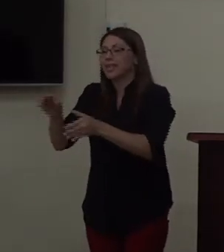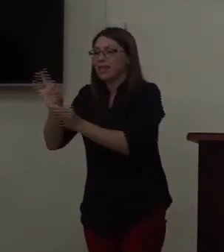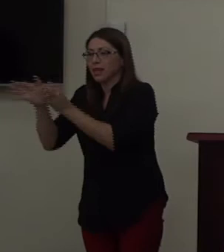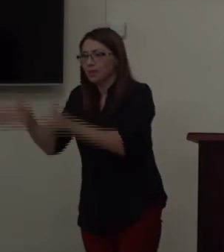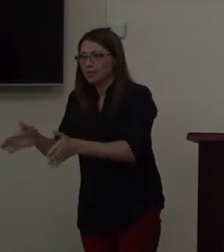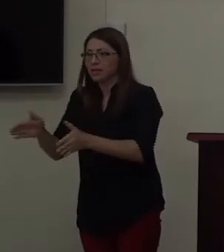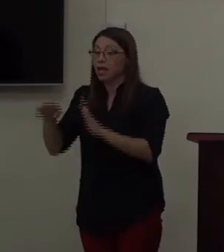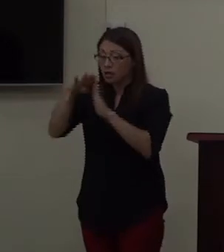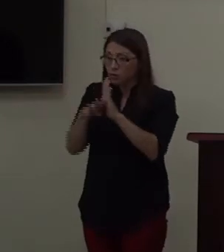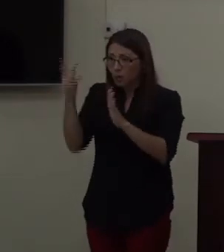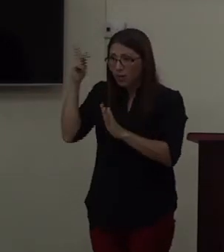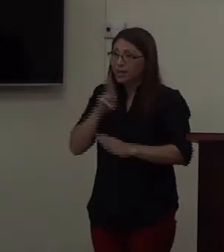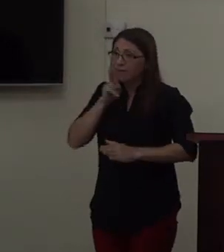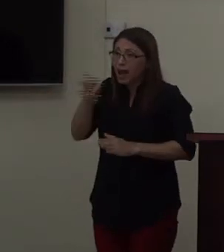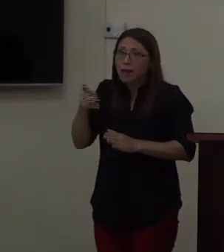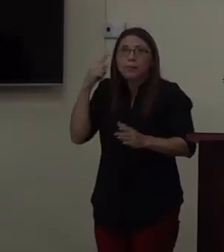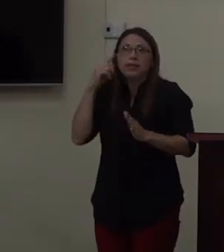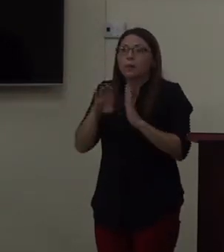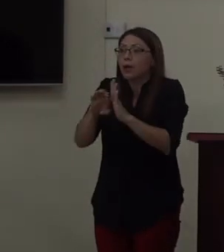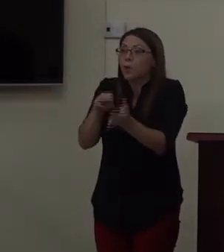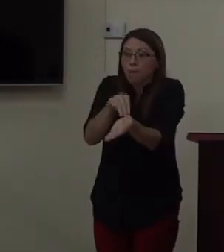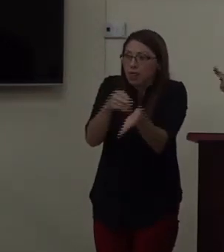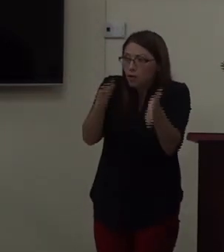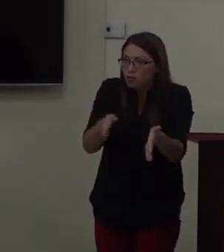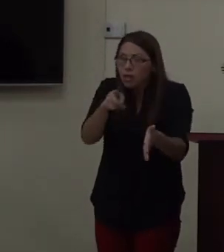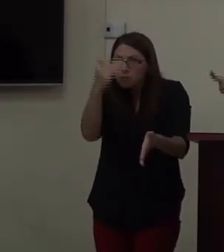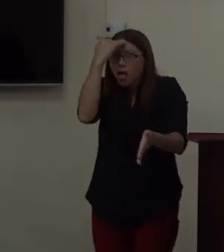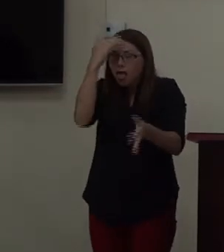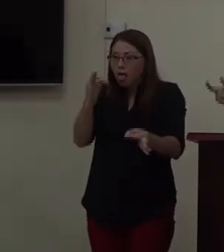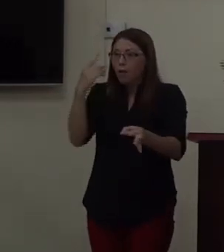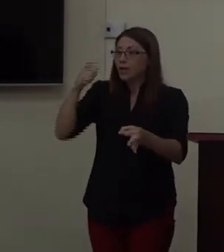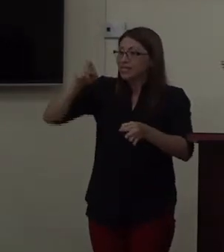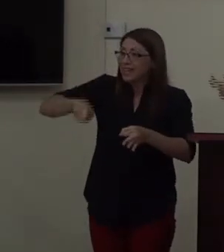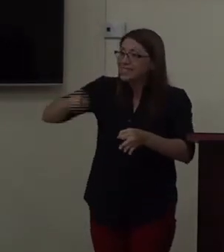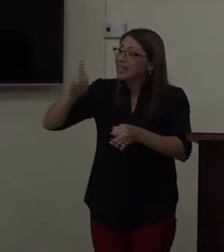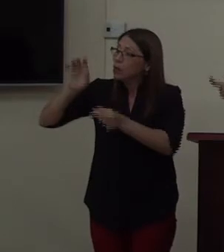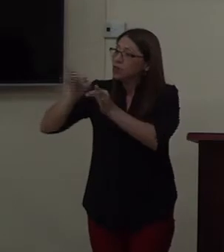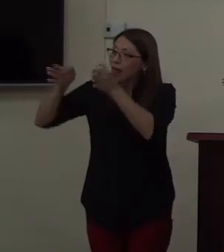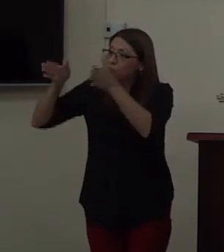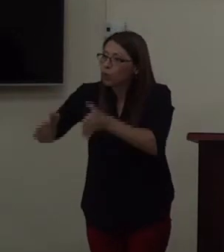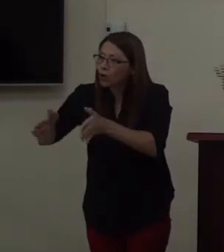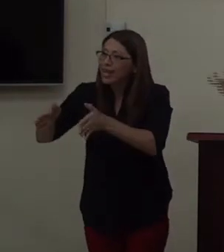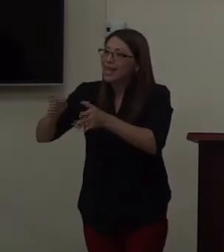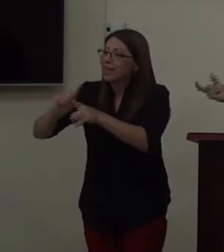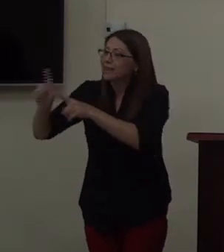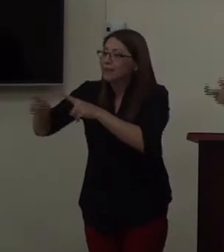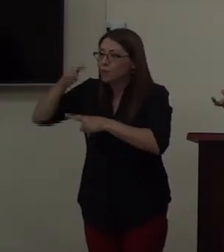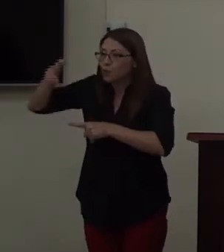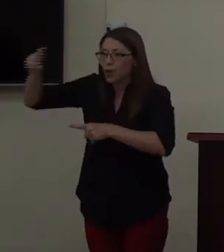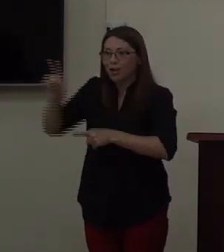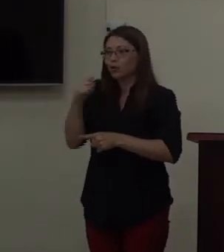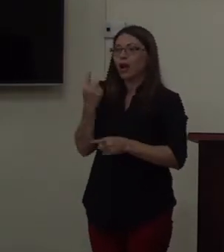real pensar en formar a los médicos, por ejemplo, porque además se necesita un traductor intercultural, ¿verdad? No solo